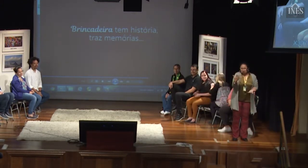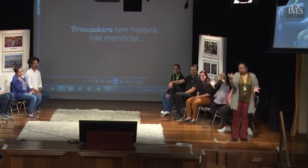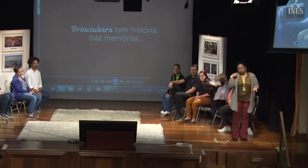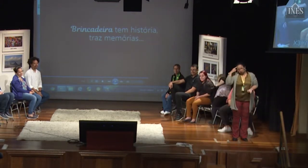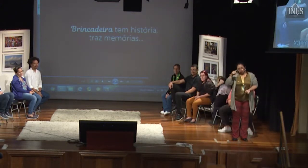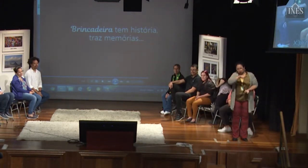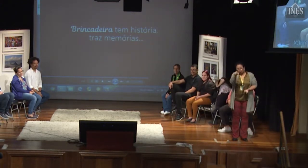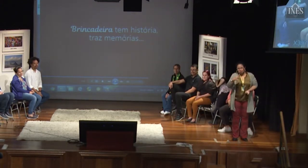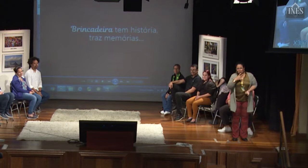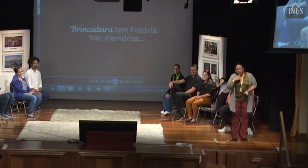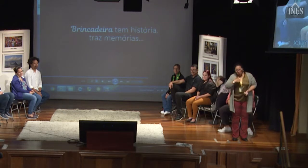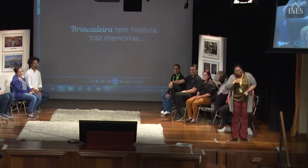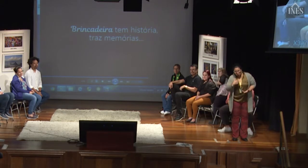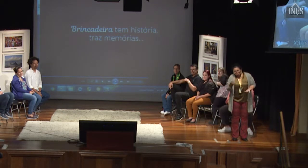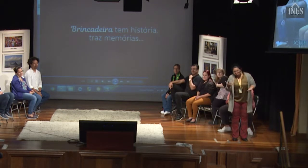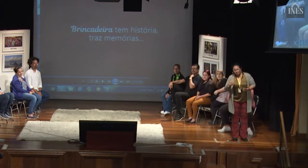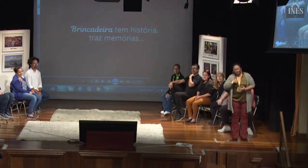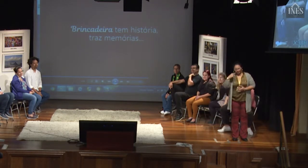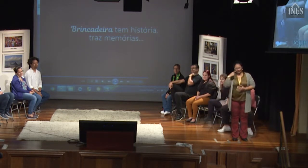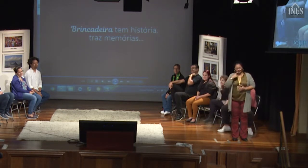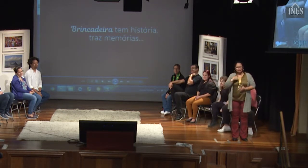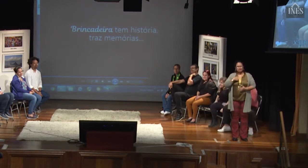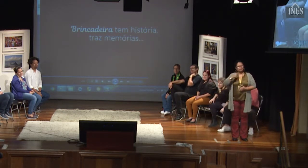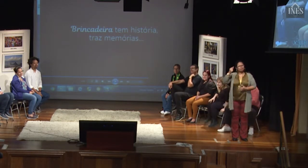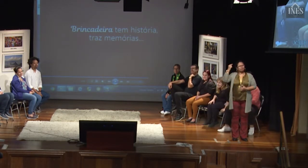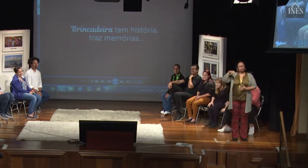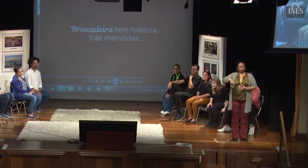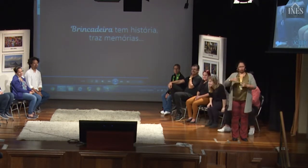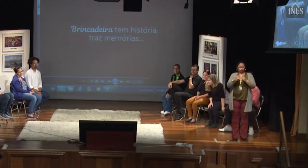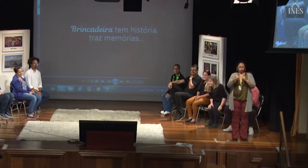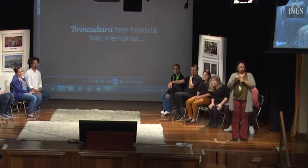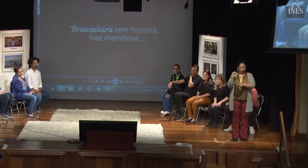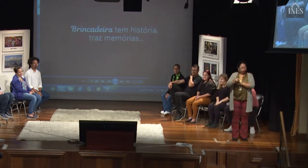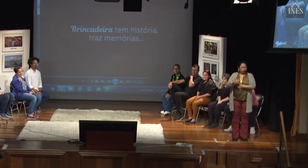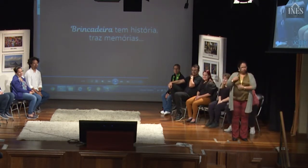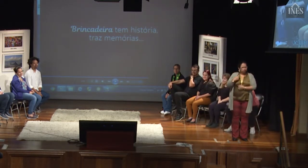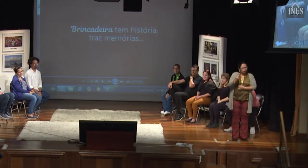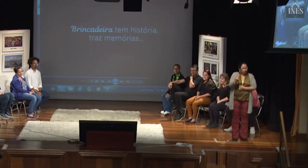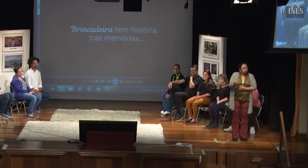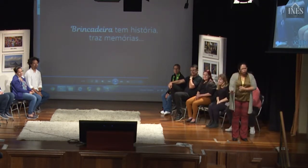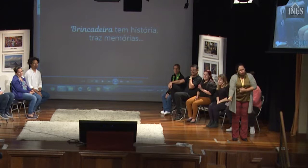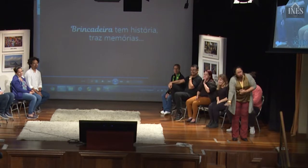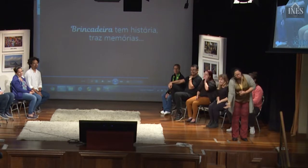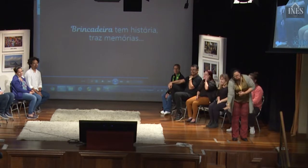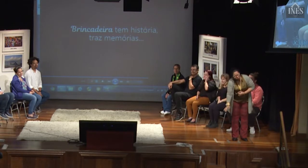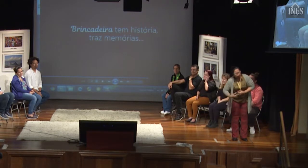Tudo bem? Vocês me conhecem, né? Sou surda, muito antiga no Íris. Ingressei aqui com 2 anos